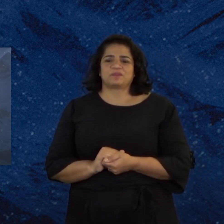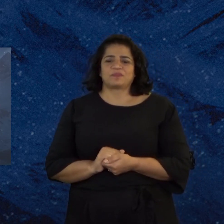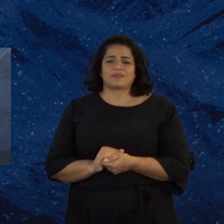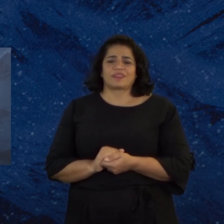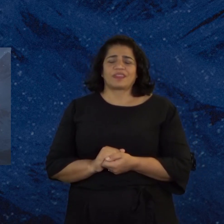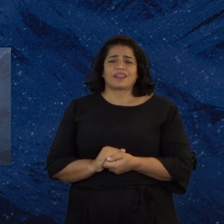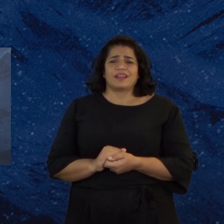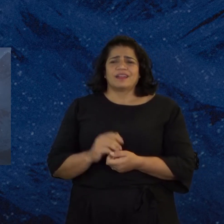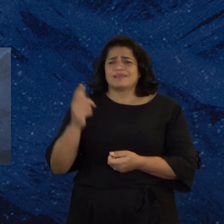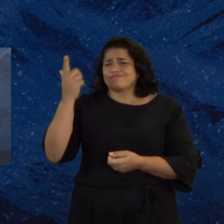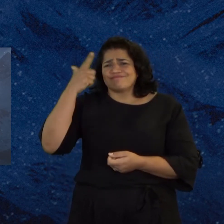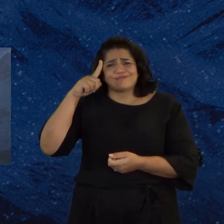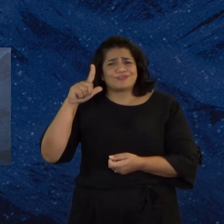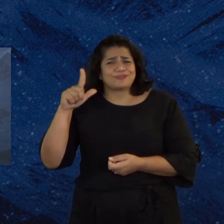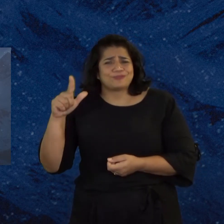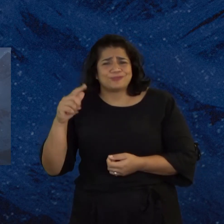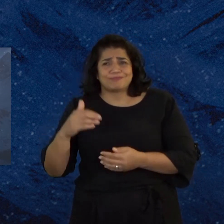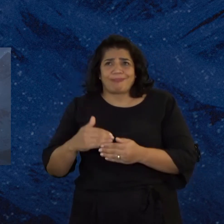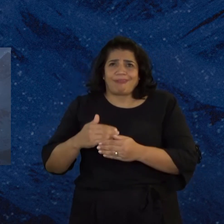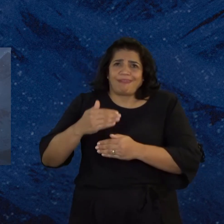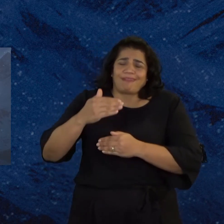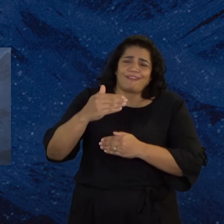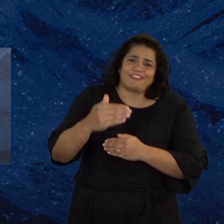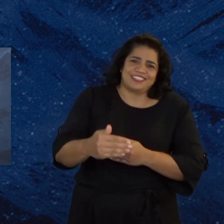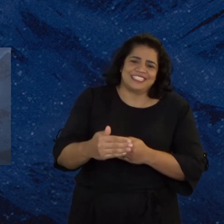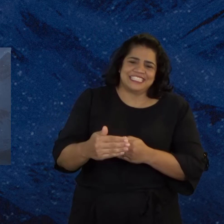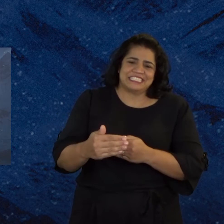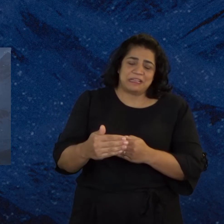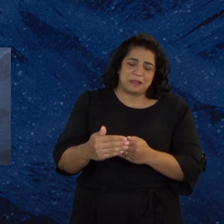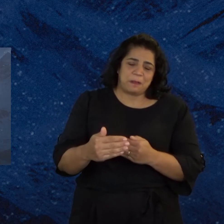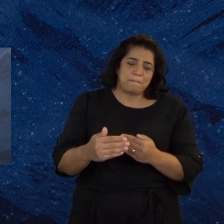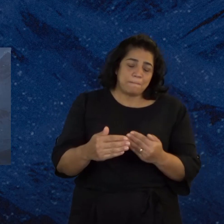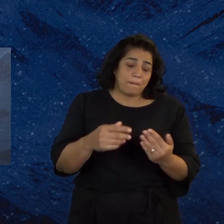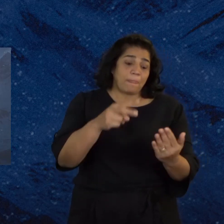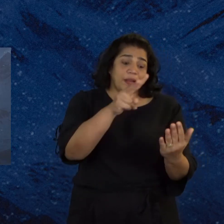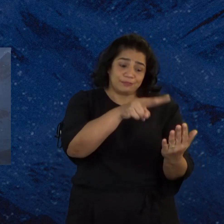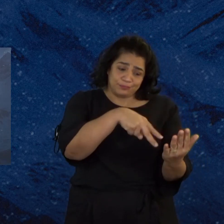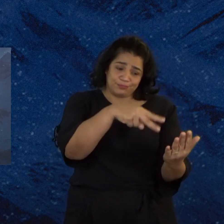eu não consegui avançar muito na minha